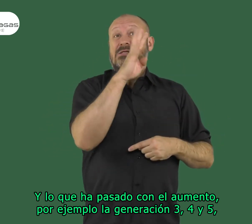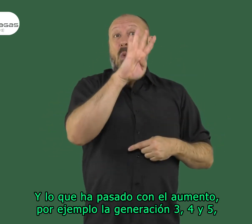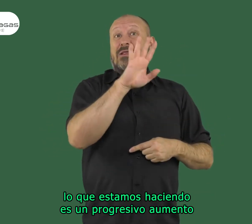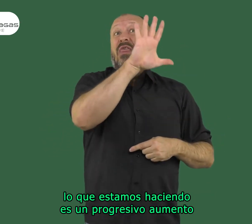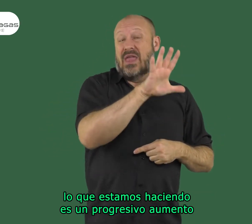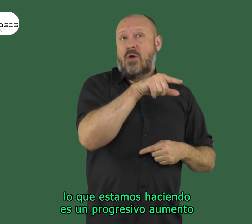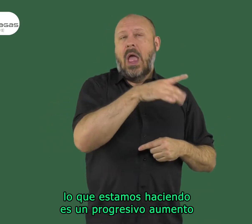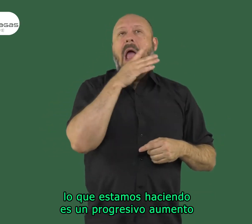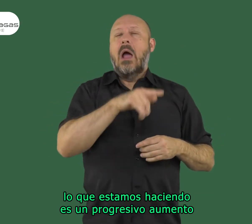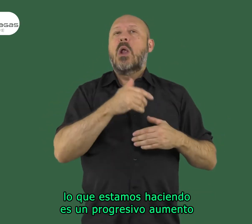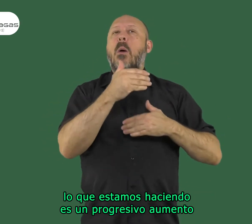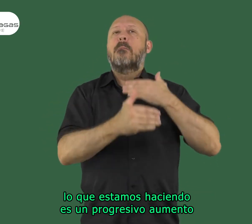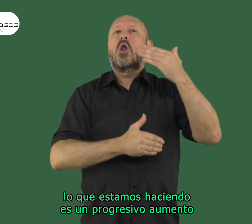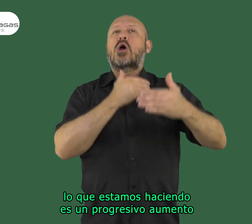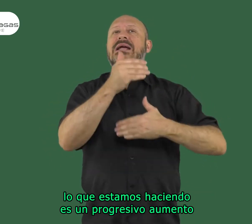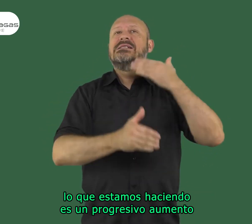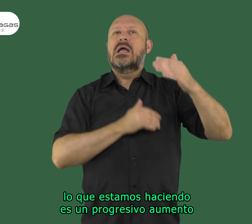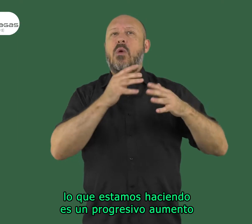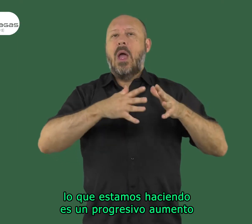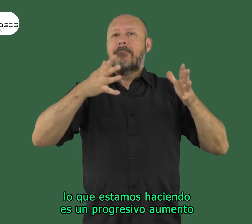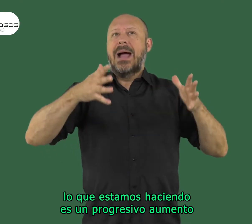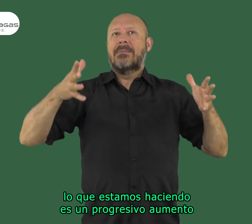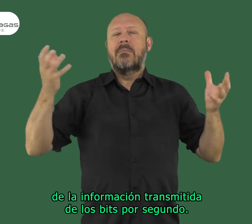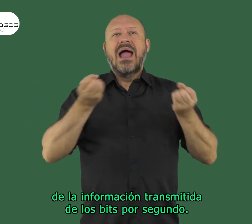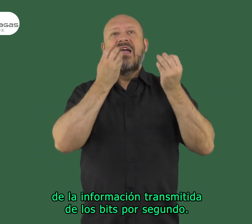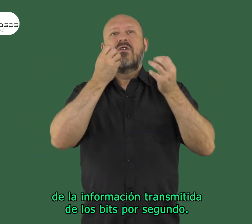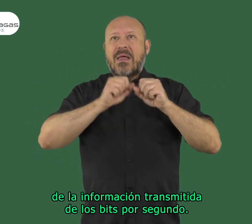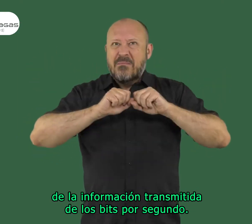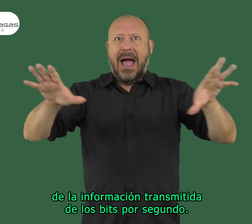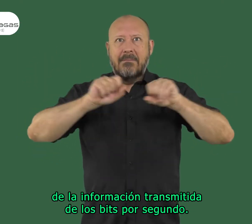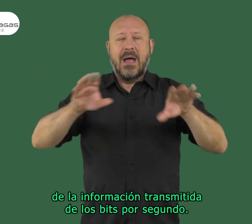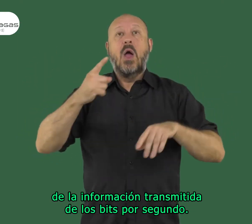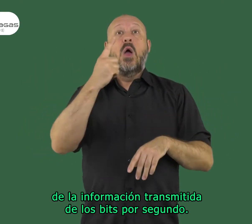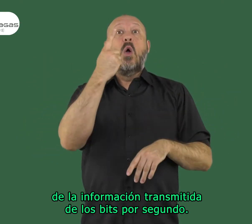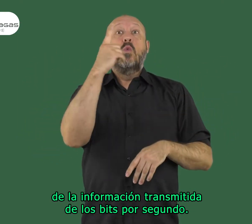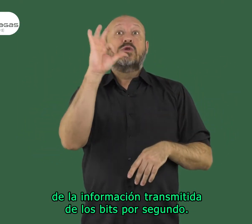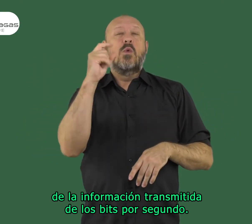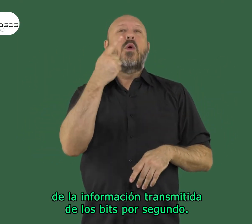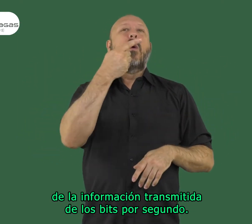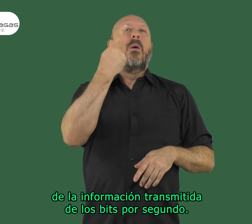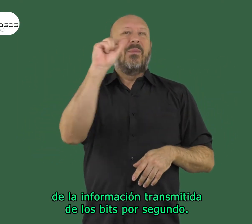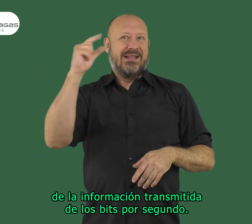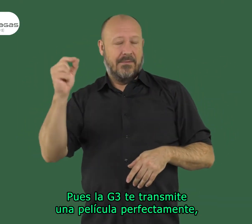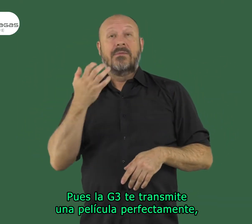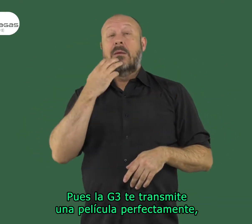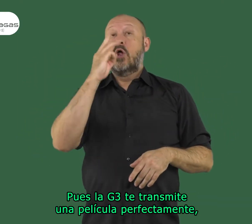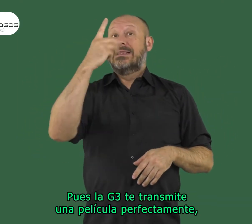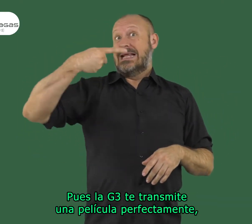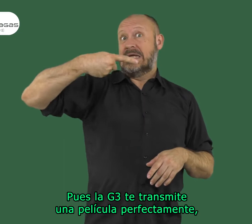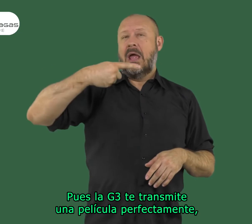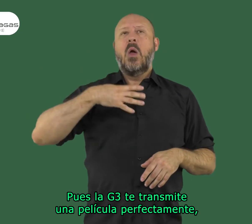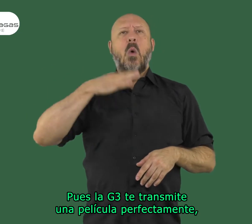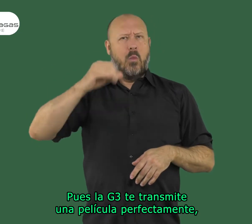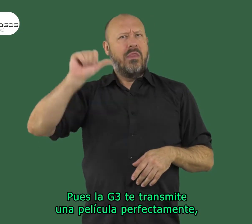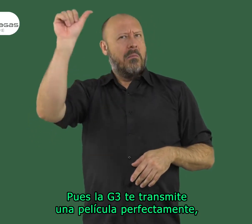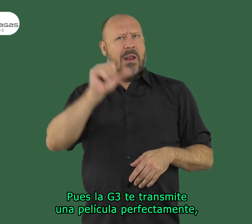4 y 5, lo que estamos haciendo es a un progresivo aumento de la información transmitida, de los bits por segundo. Pues la